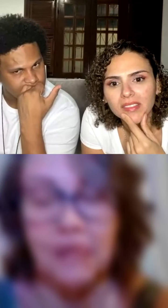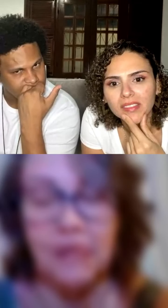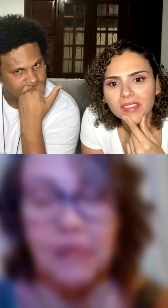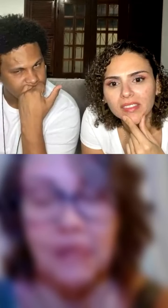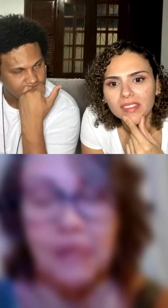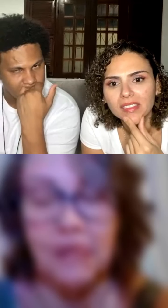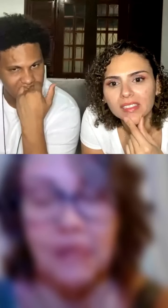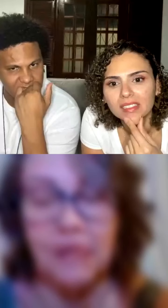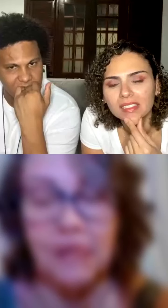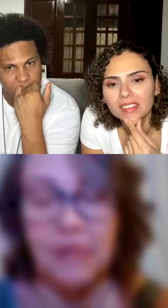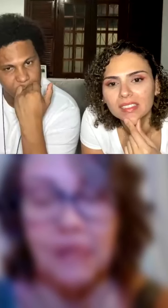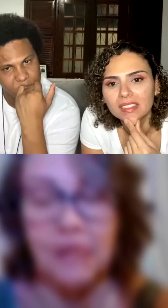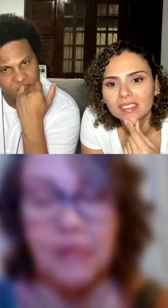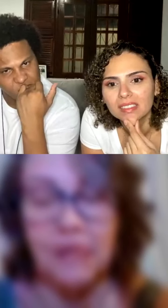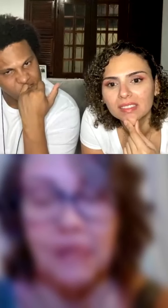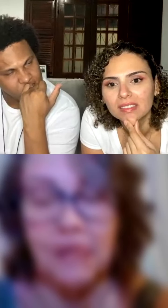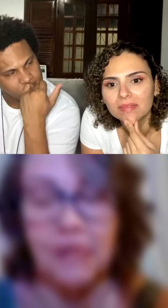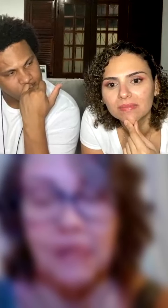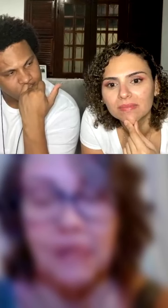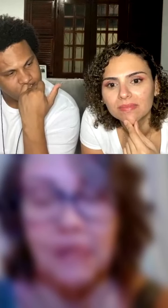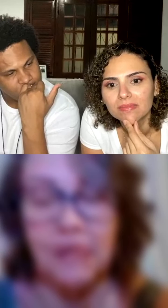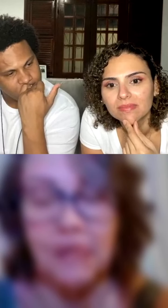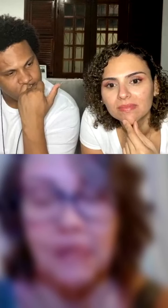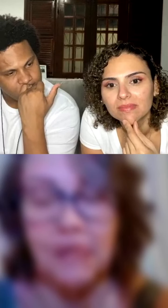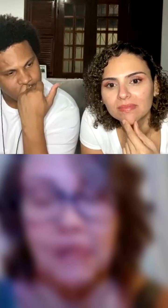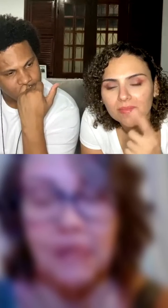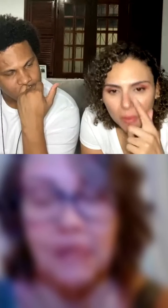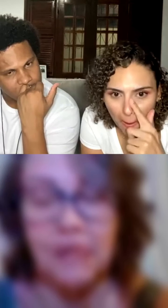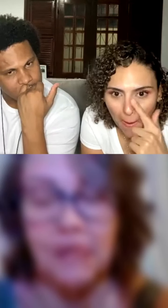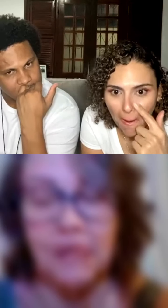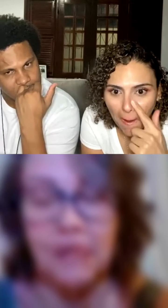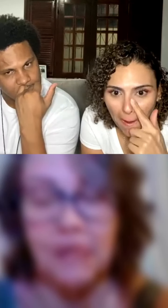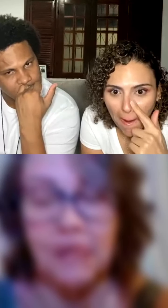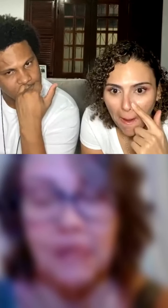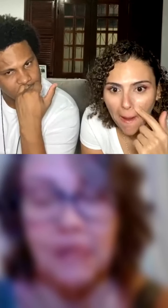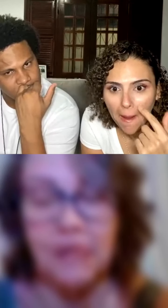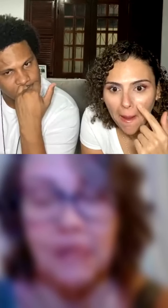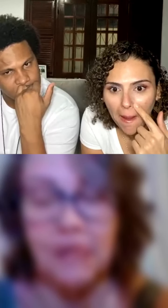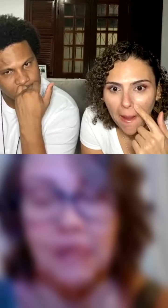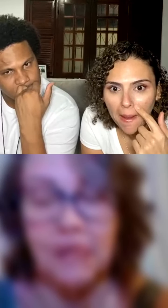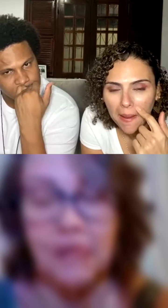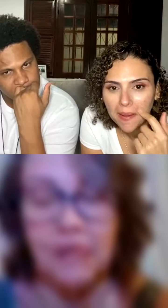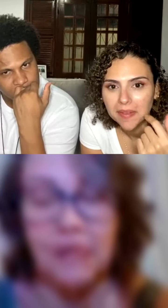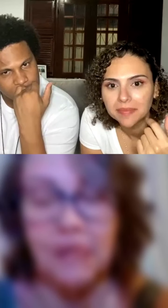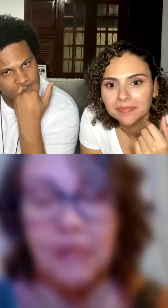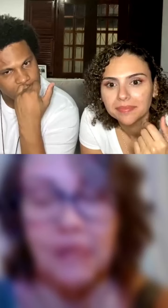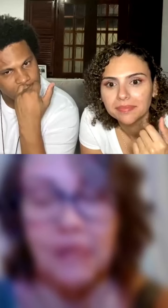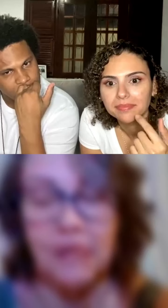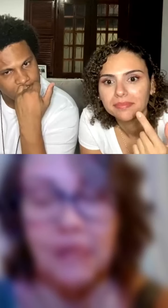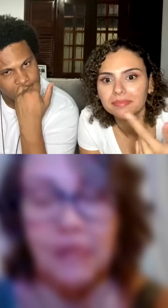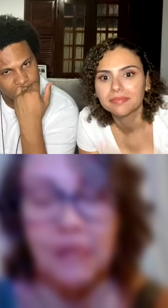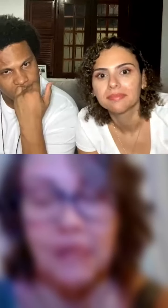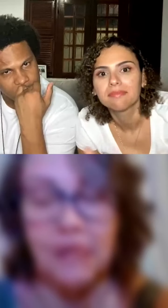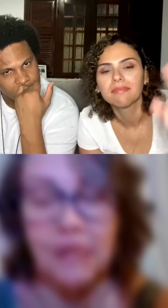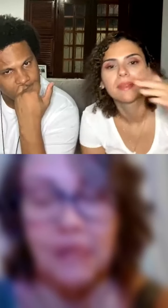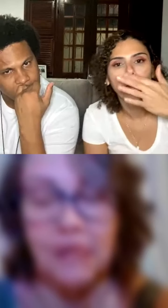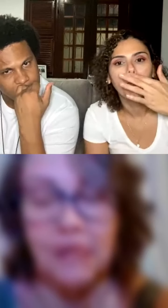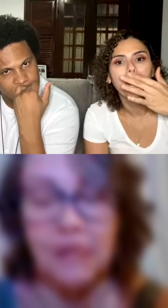lado do roteador. Que loucura. Bom, não vou conseguir.